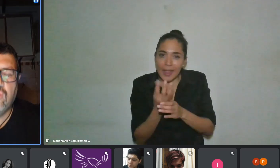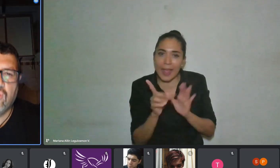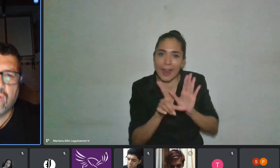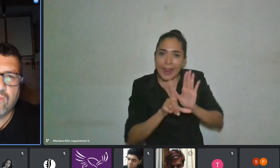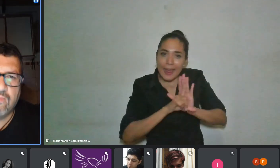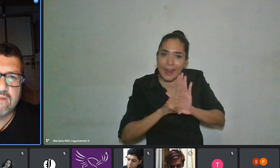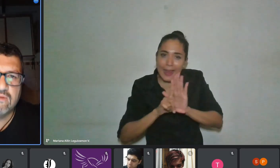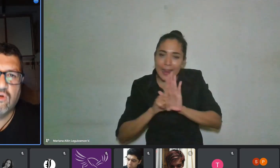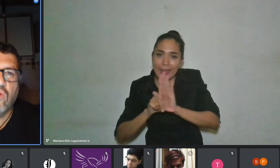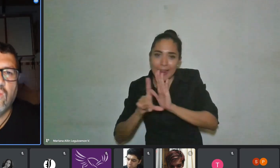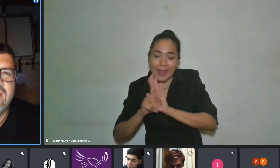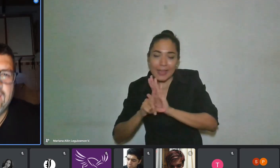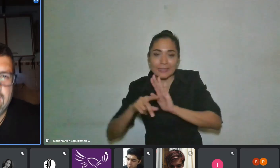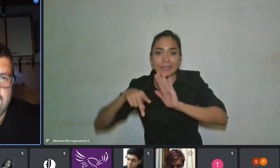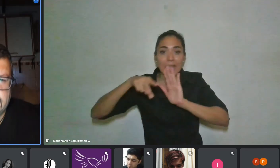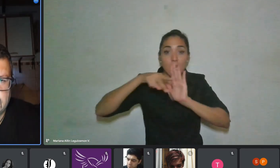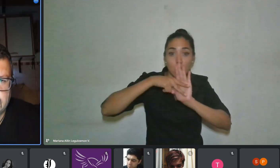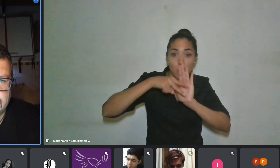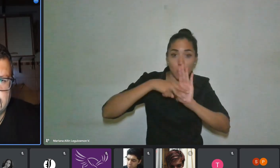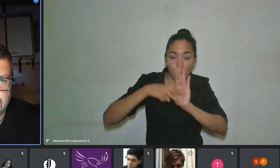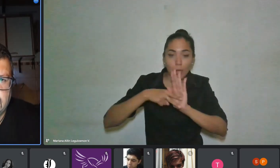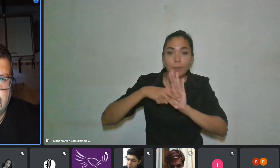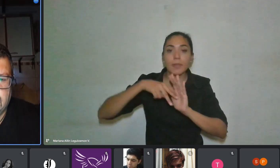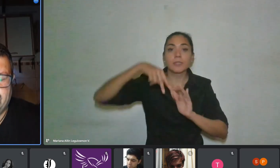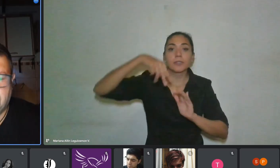de normas jurídicas.